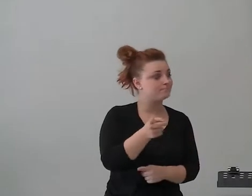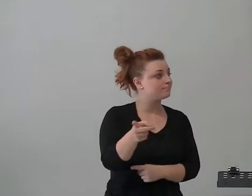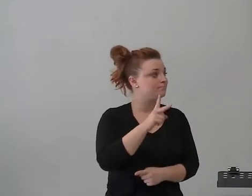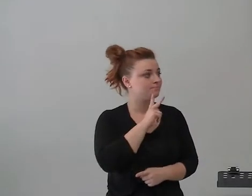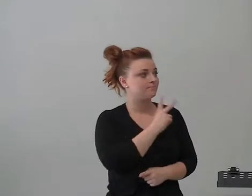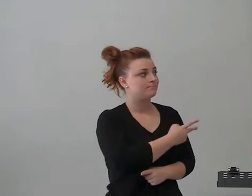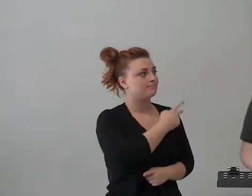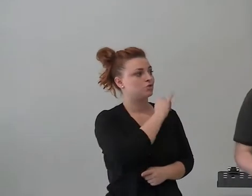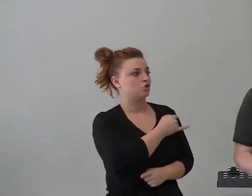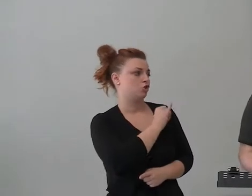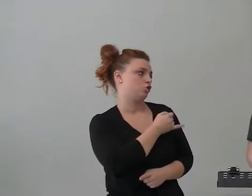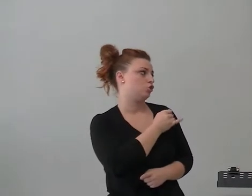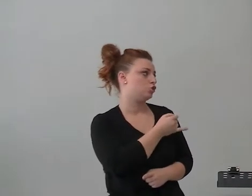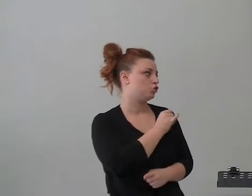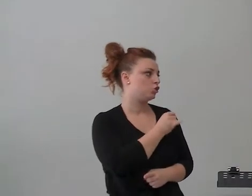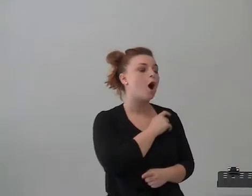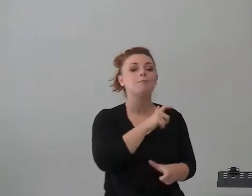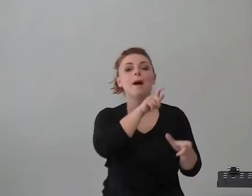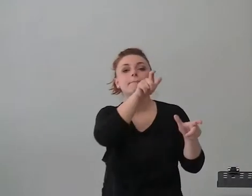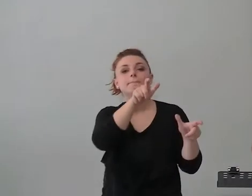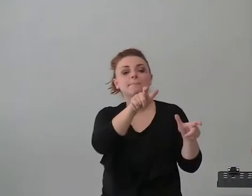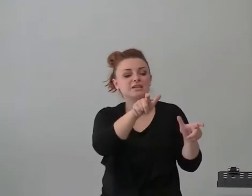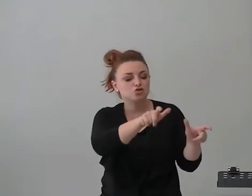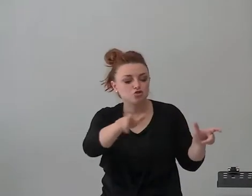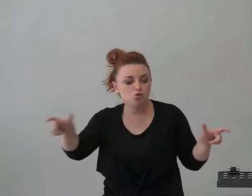Tutto. Allora vediamo, com'è la persona fruttuosa?